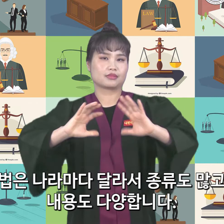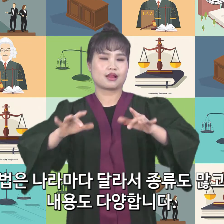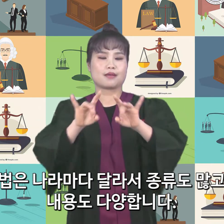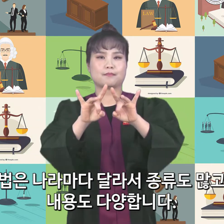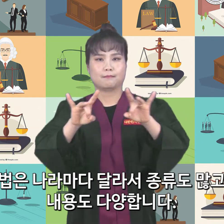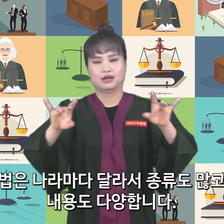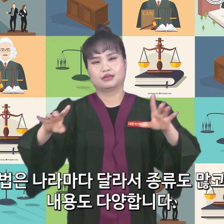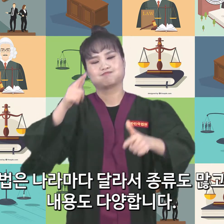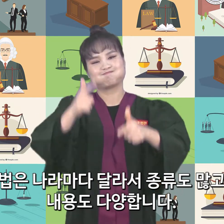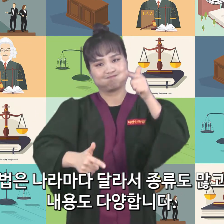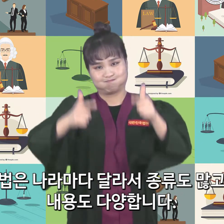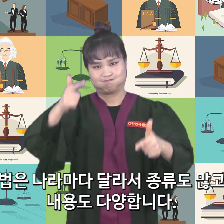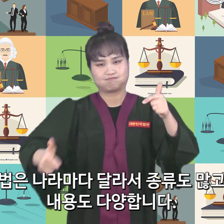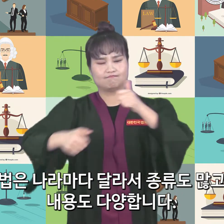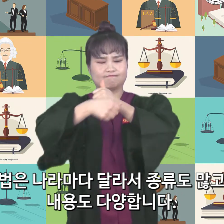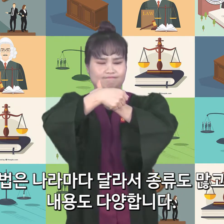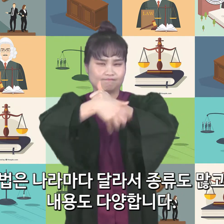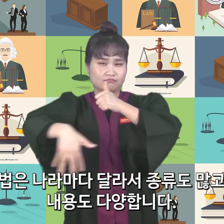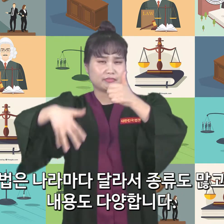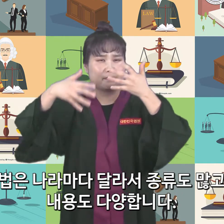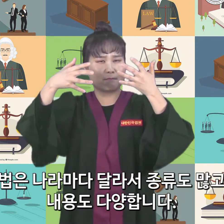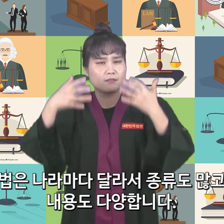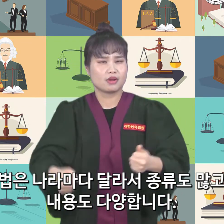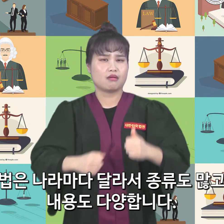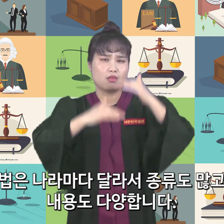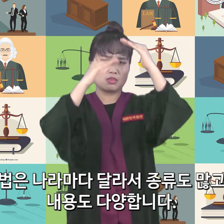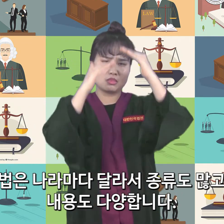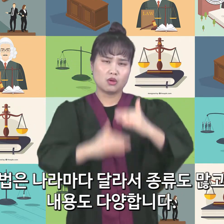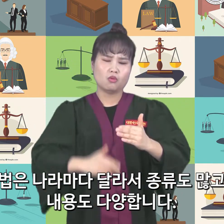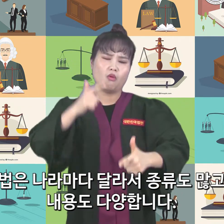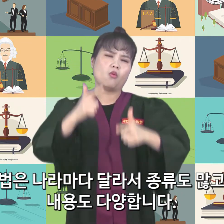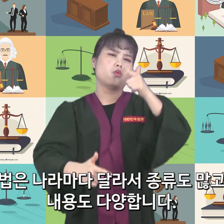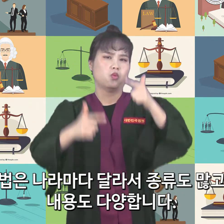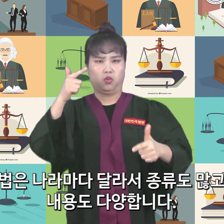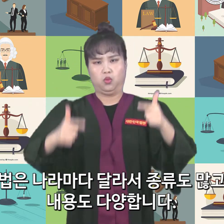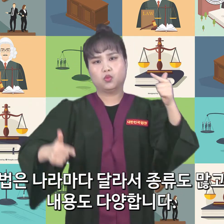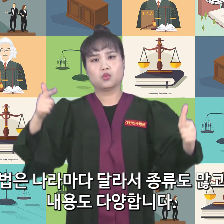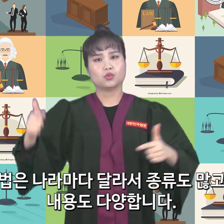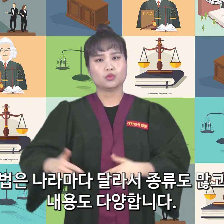법은 나라마다 달라서 종류도 많고 내용도 다양합니다.